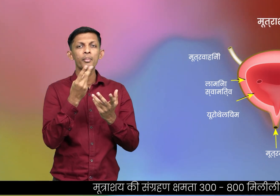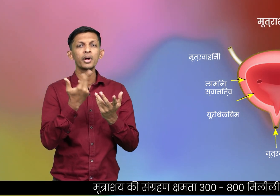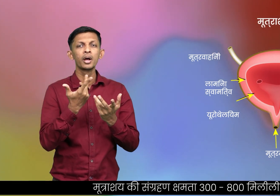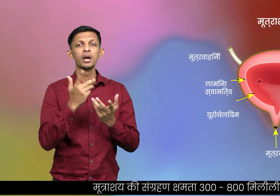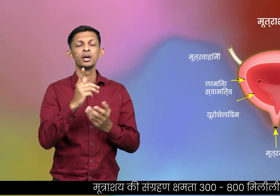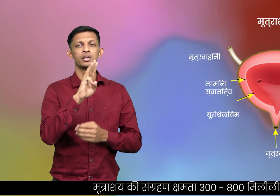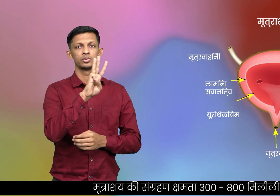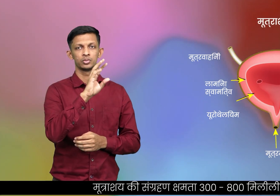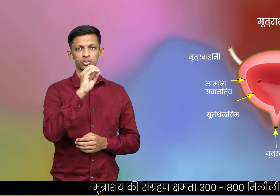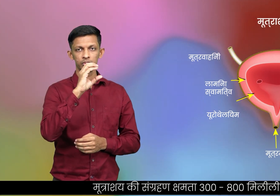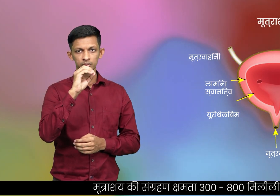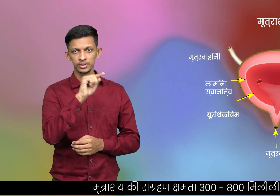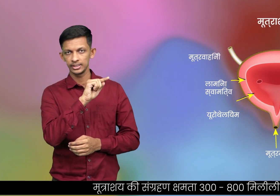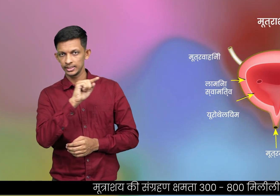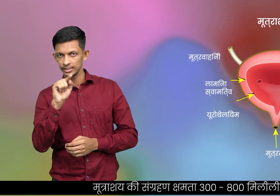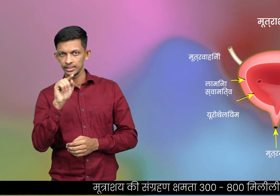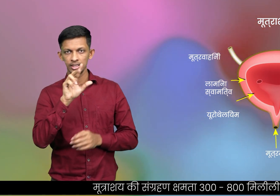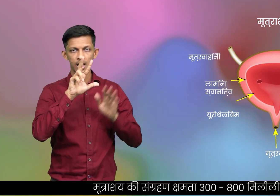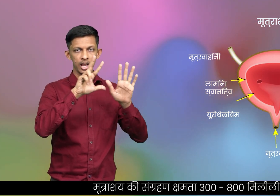800 मिलीलीटर है।